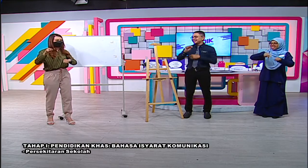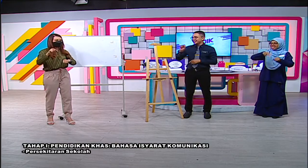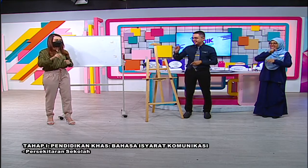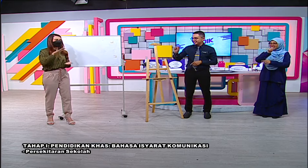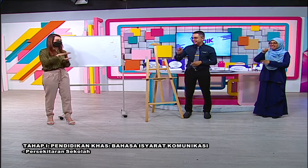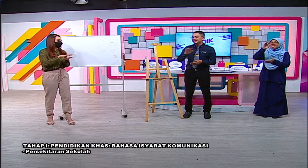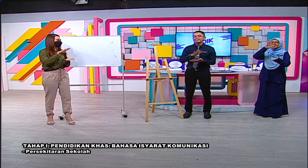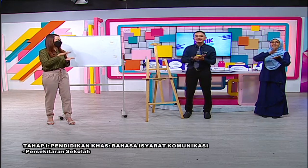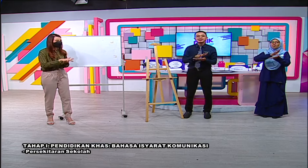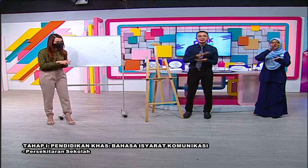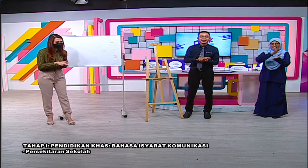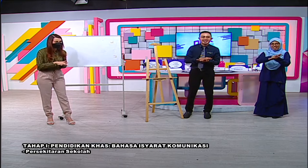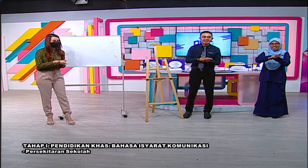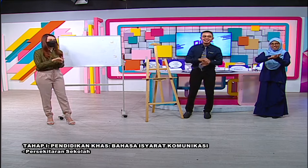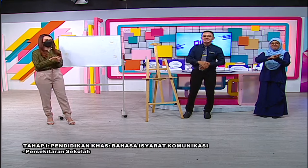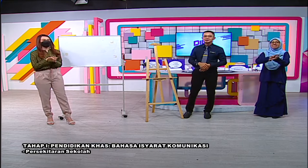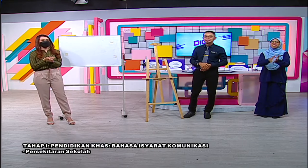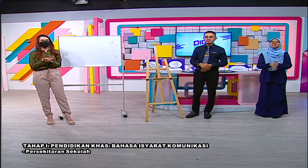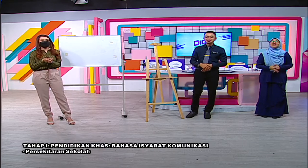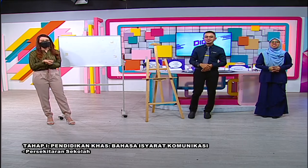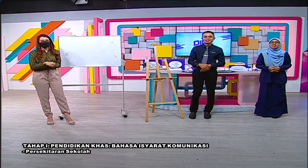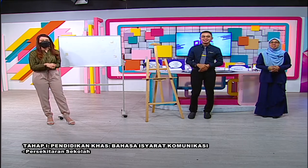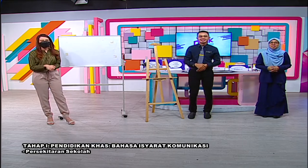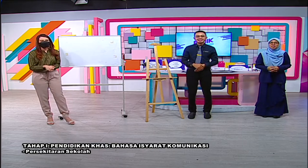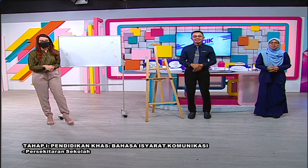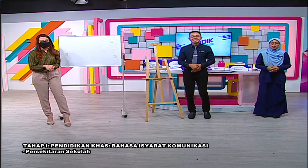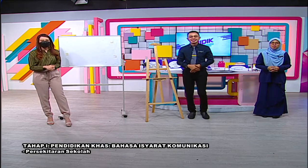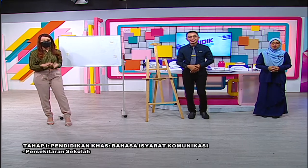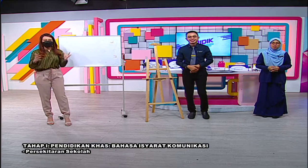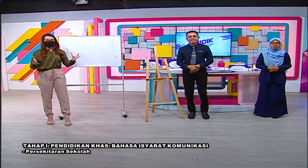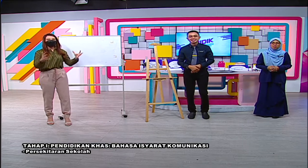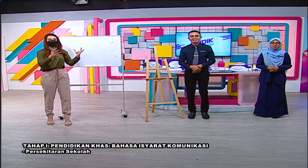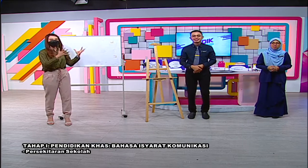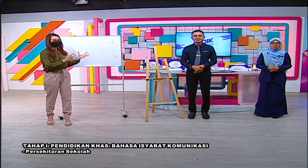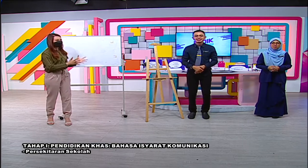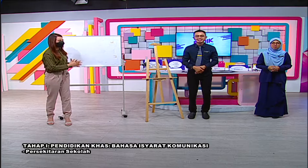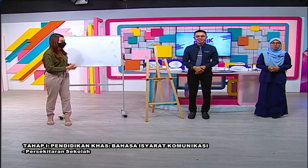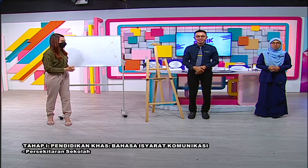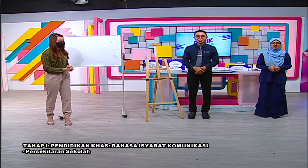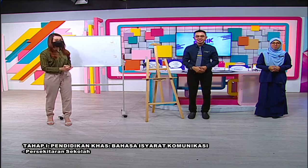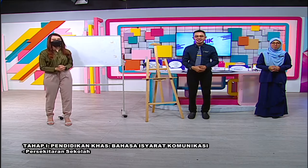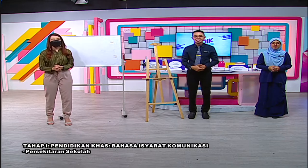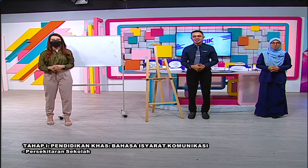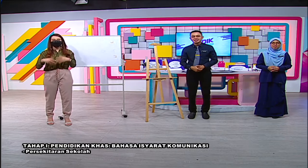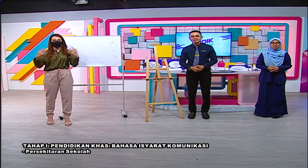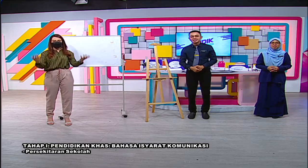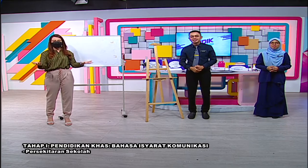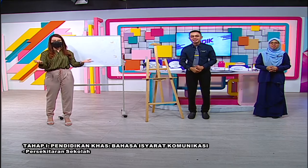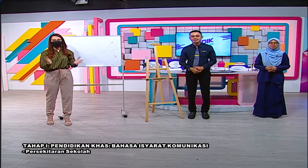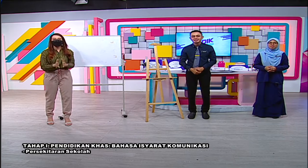persekitaran sekolah. Okey, jadi harapnya apa yang diajar oleh cikgu hari ini dapat manfaat kepada adik-adik